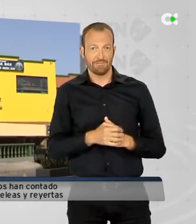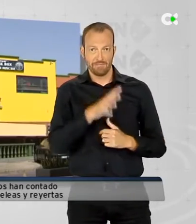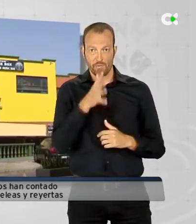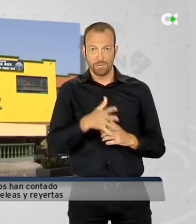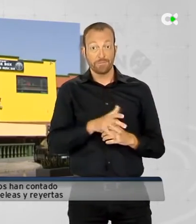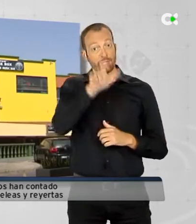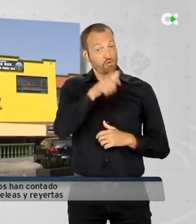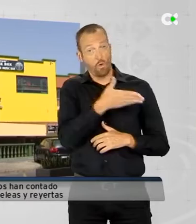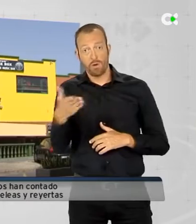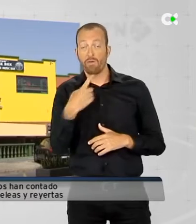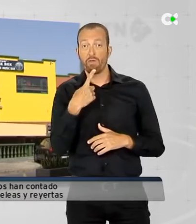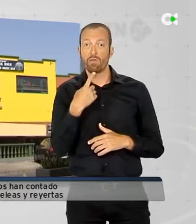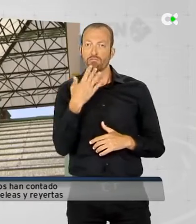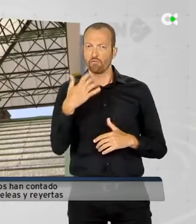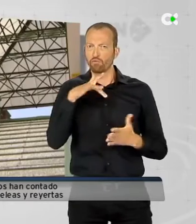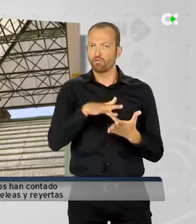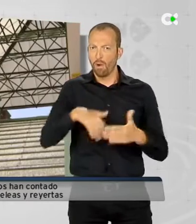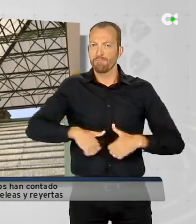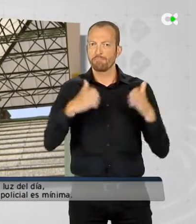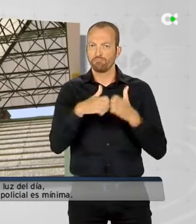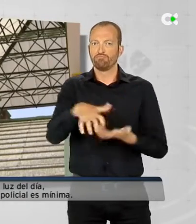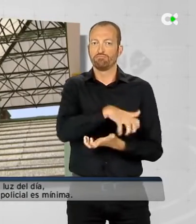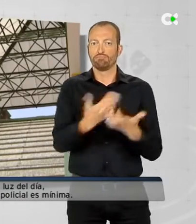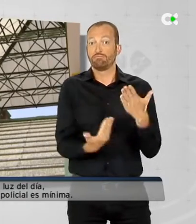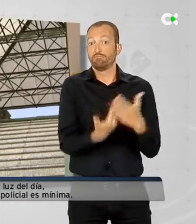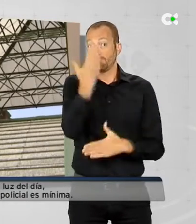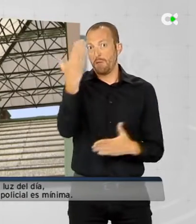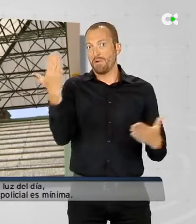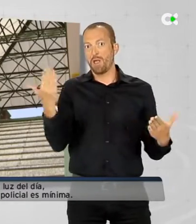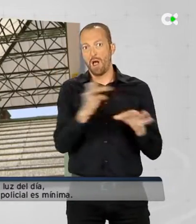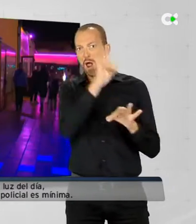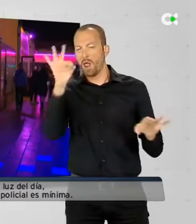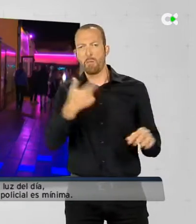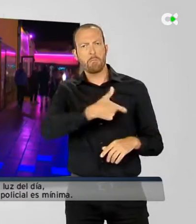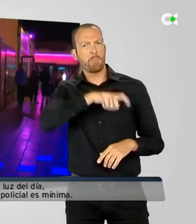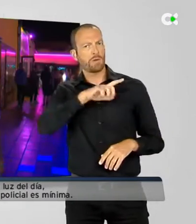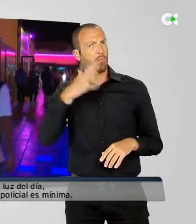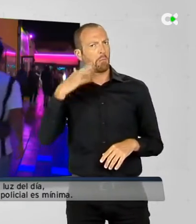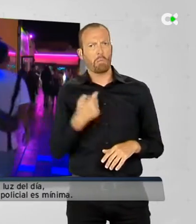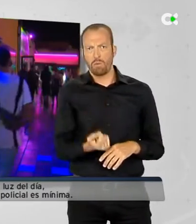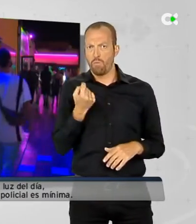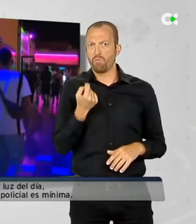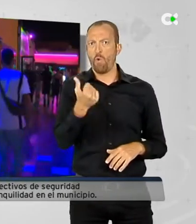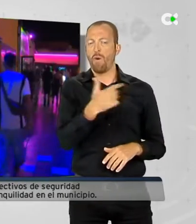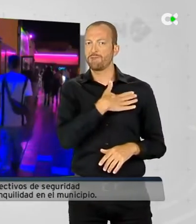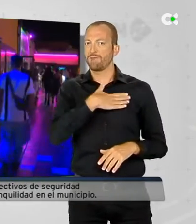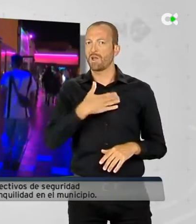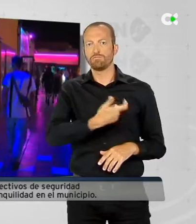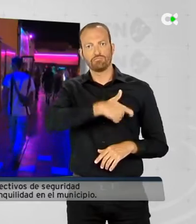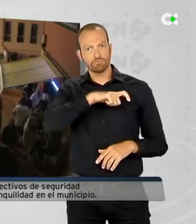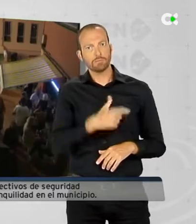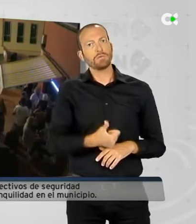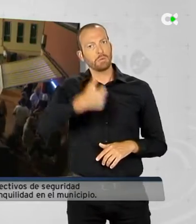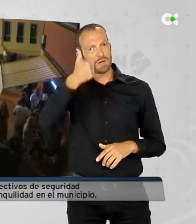Algunos nos han contado cómo hay peleas y reyertas a plena luz del día y la presencia policial es mínima. Solicitan más efectivos